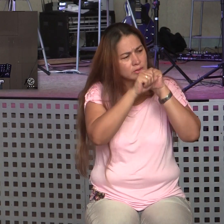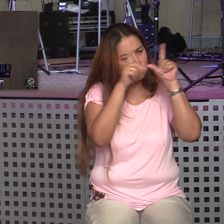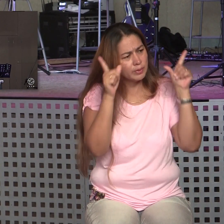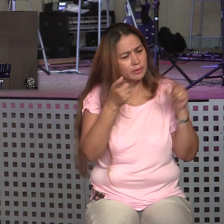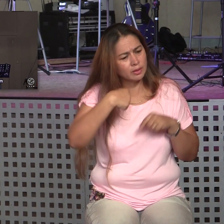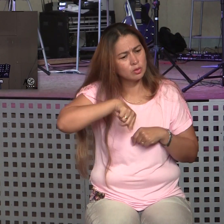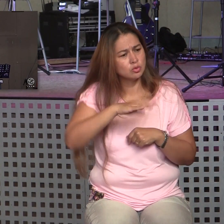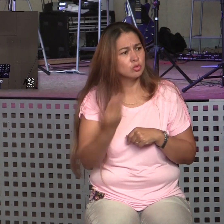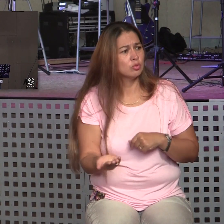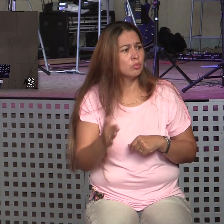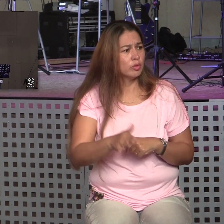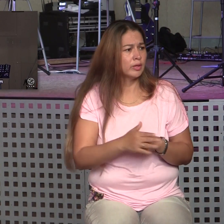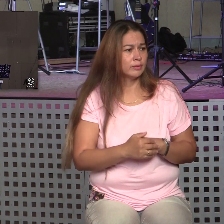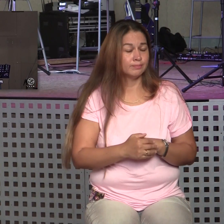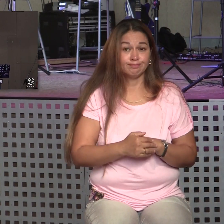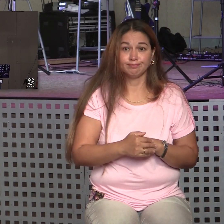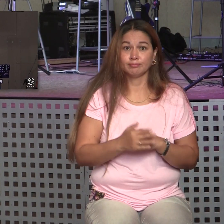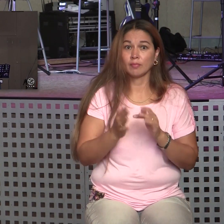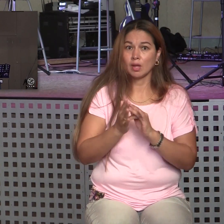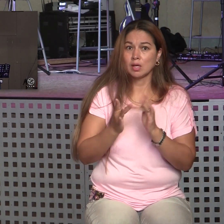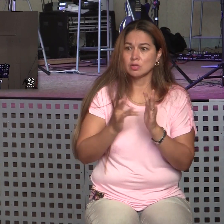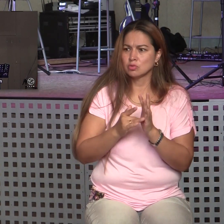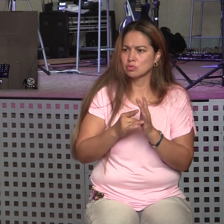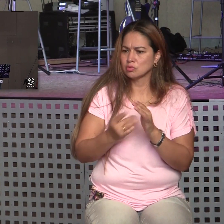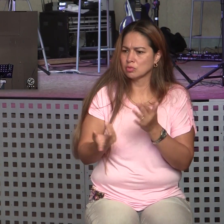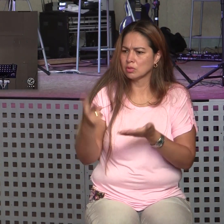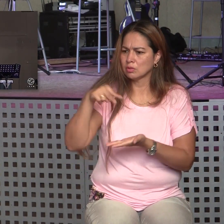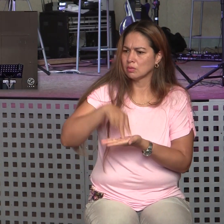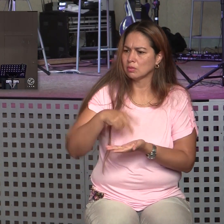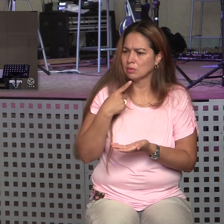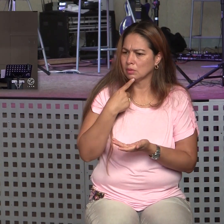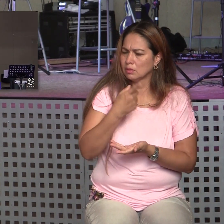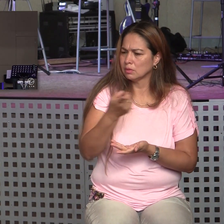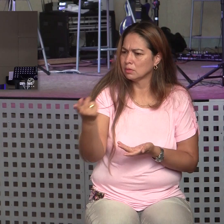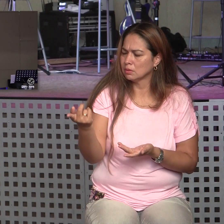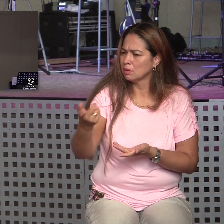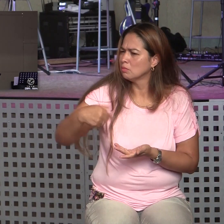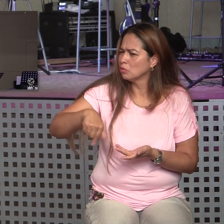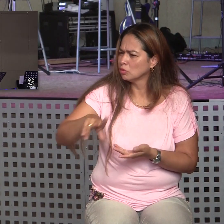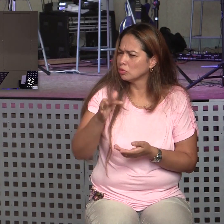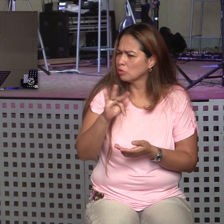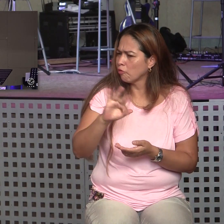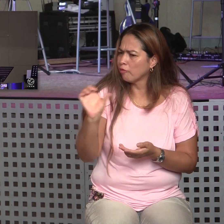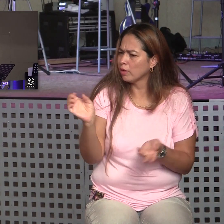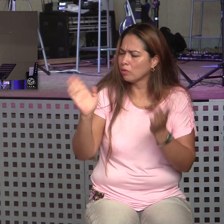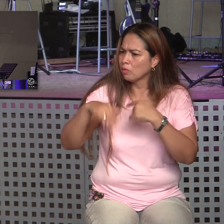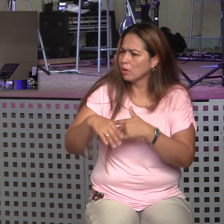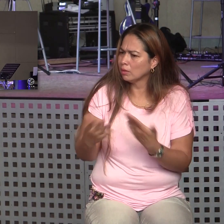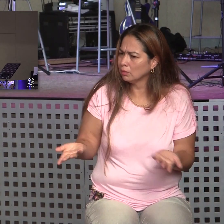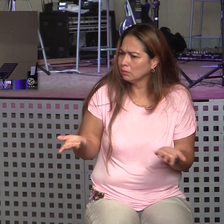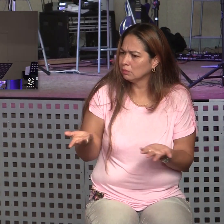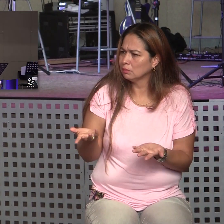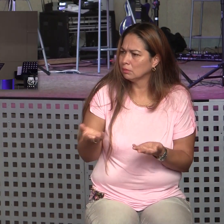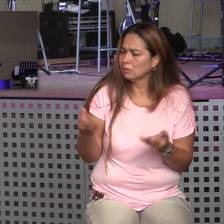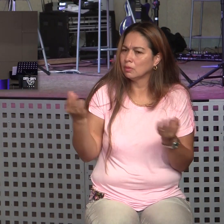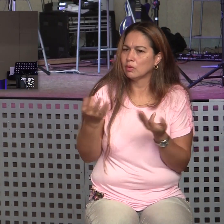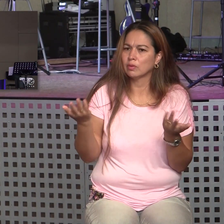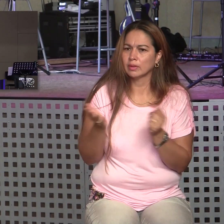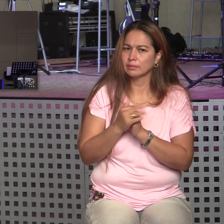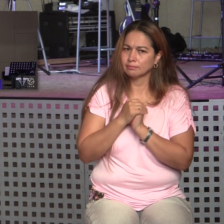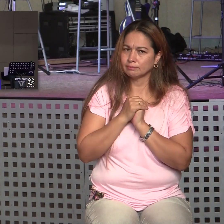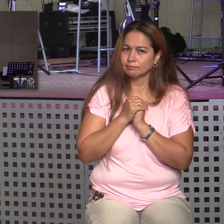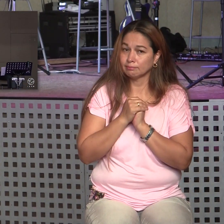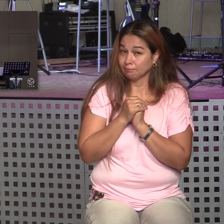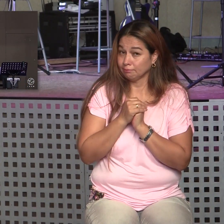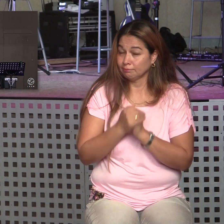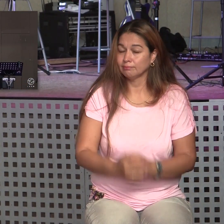A lo que ellos se sorprenden. Y recuerda, segundo principio que establecí. Primer principio